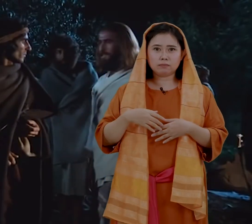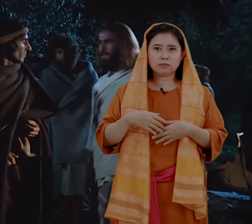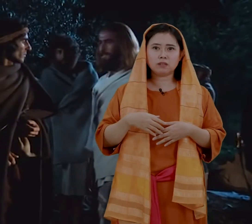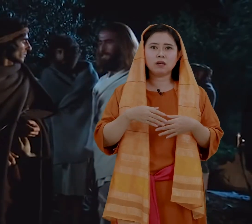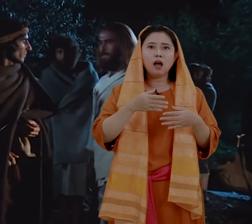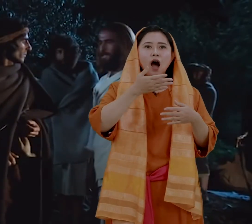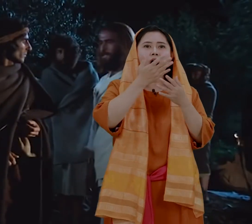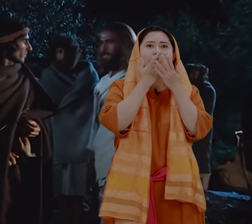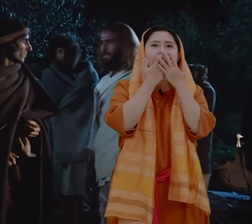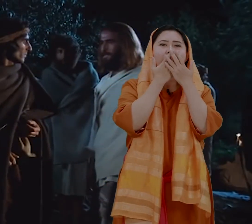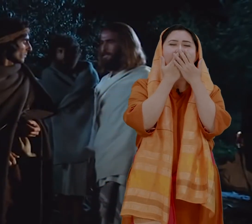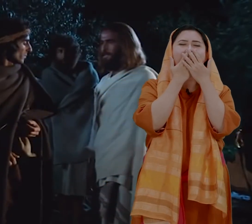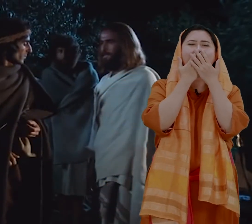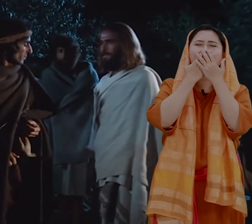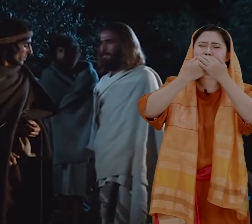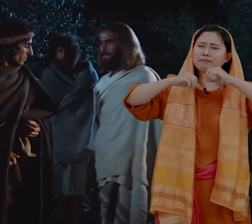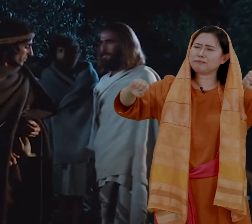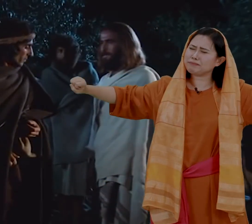sekali.